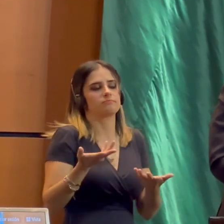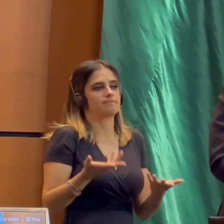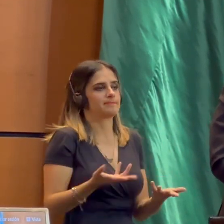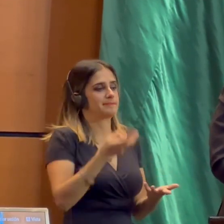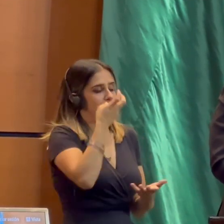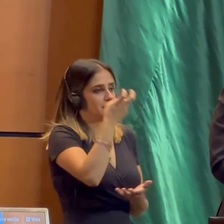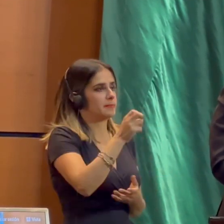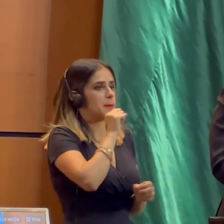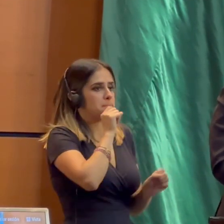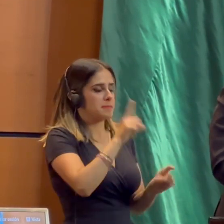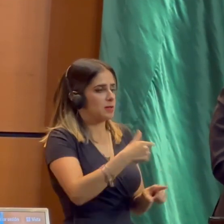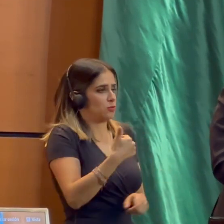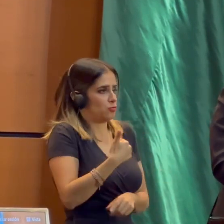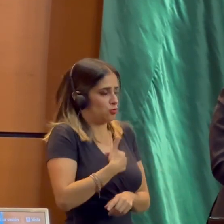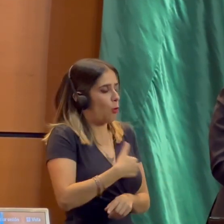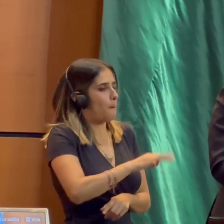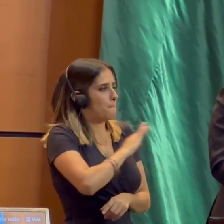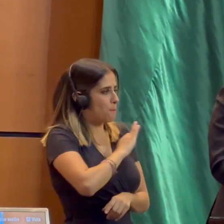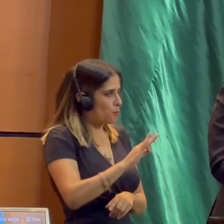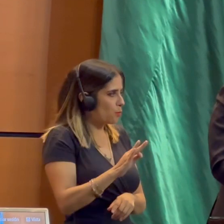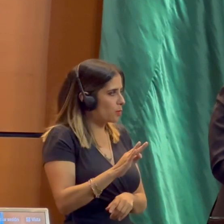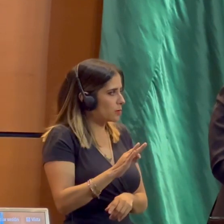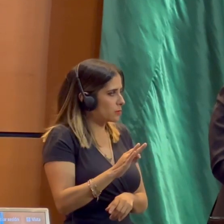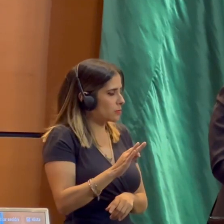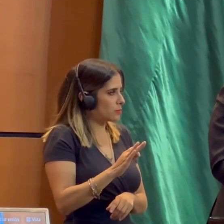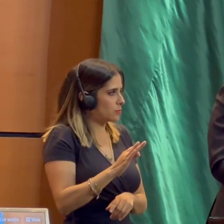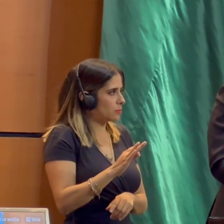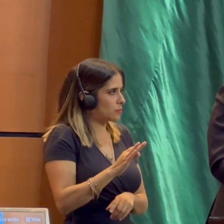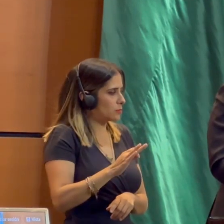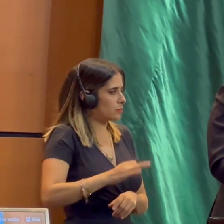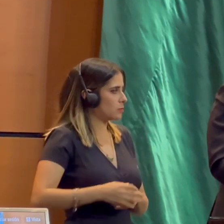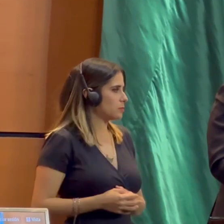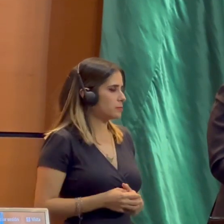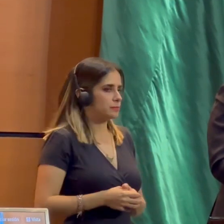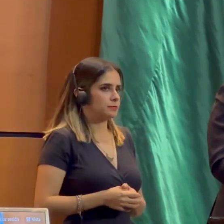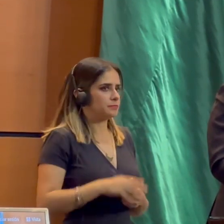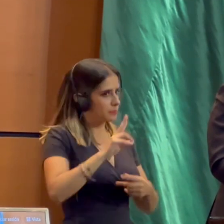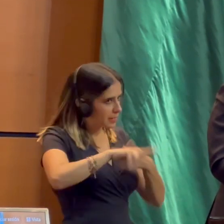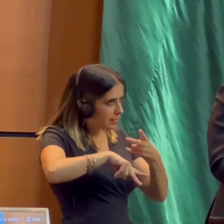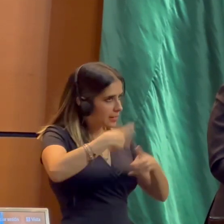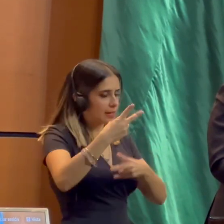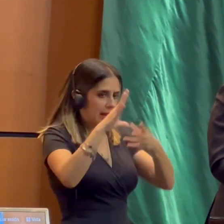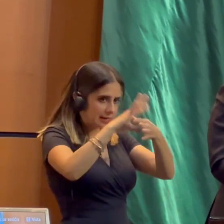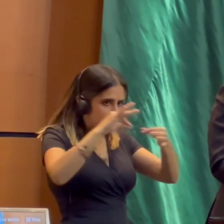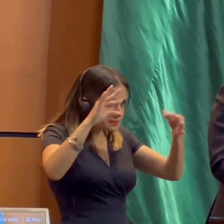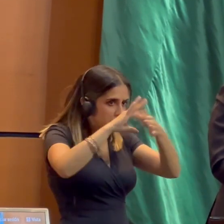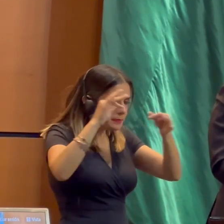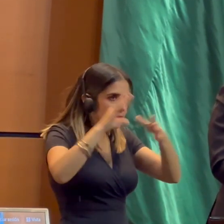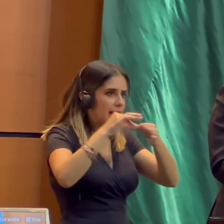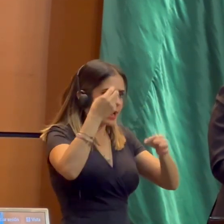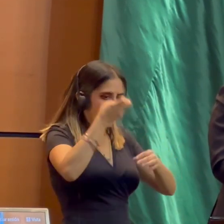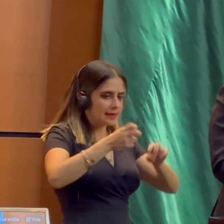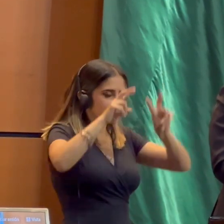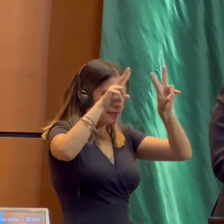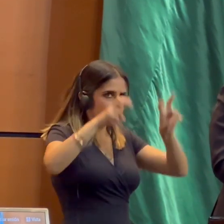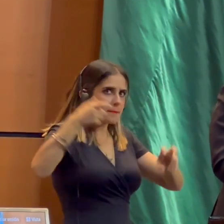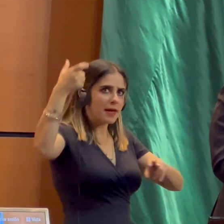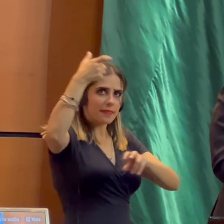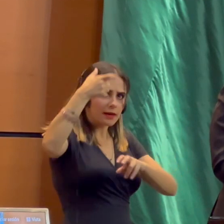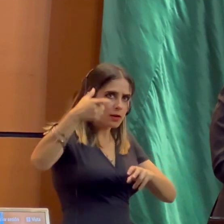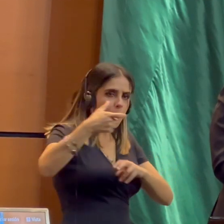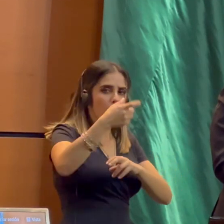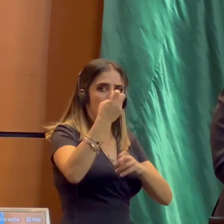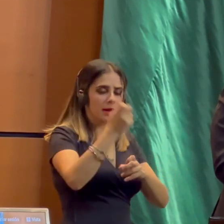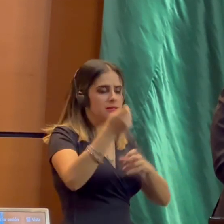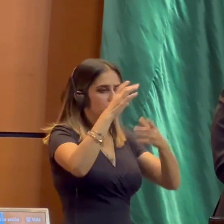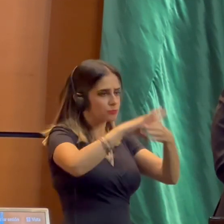に取り組んでいきたいと考えております。そして政府が情報公開をすることによって